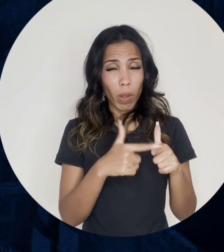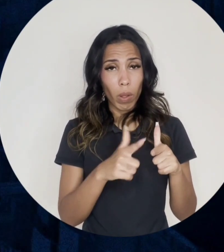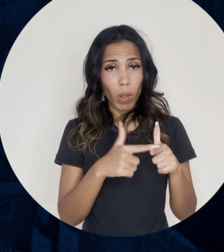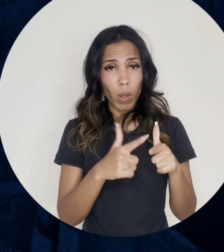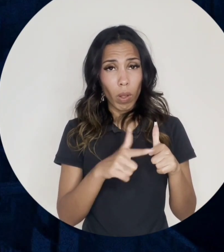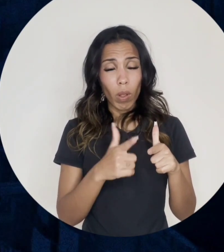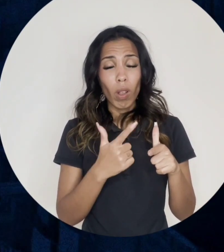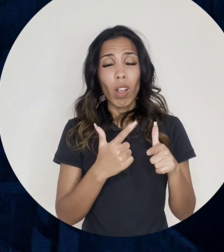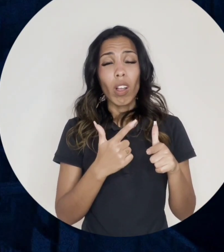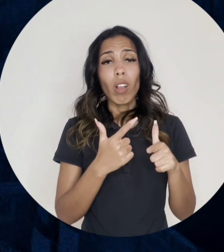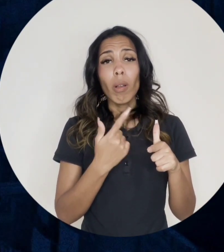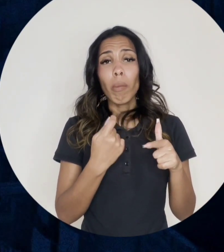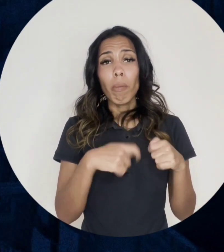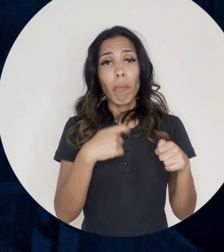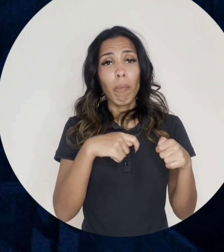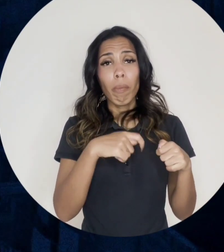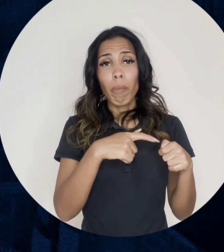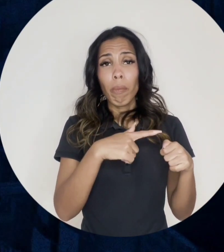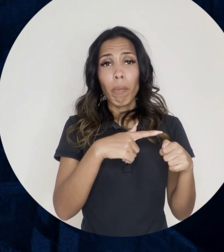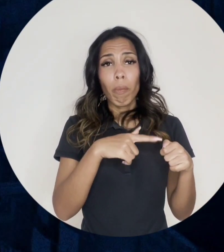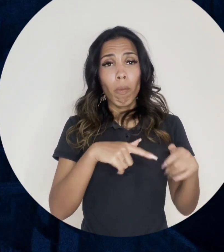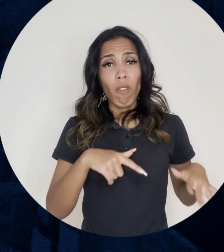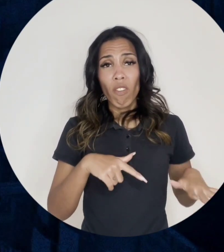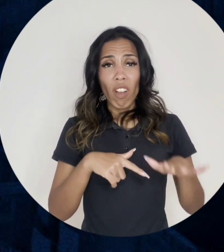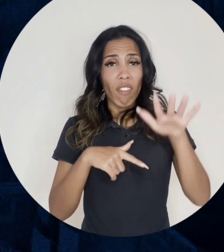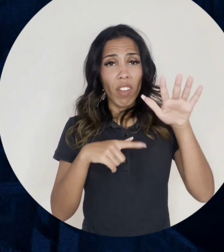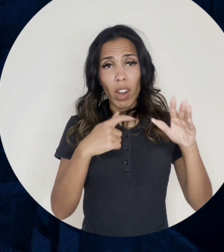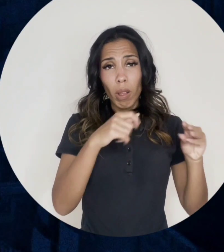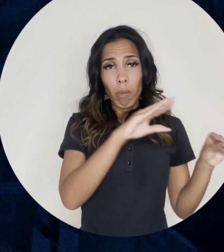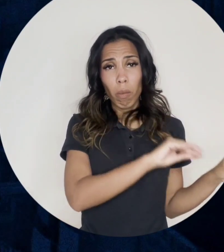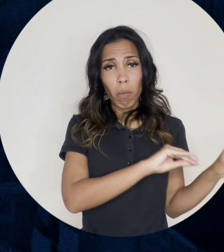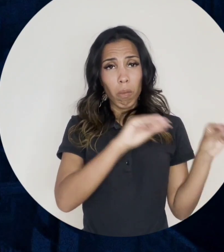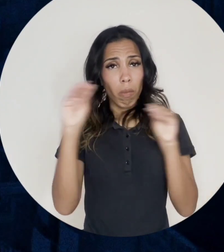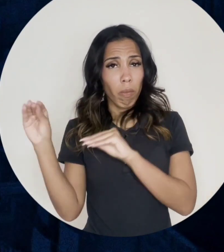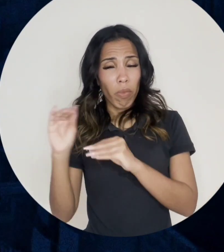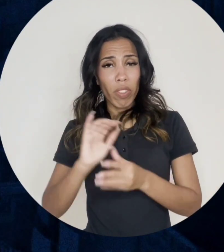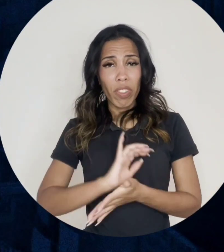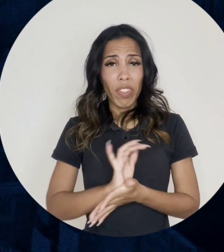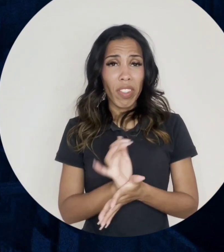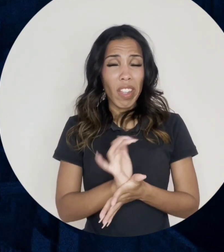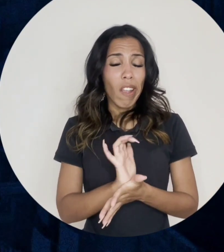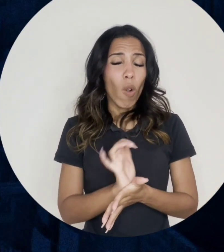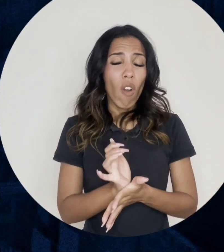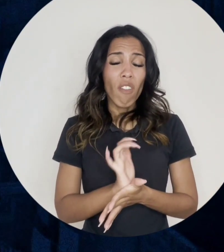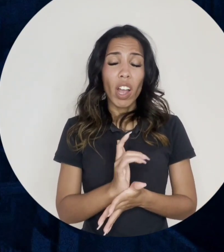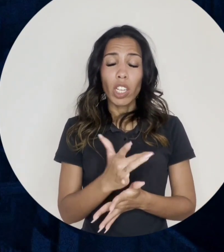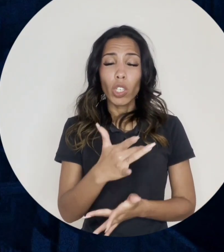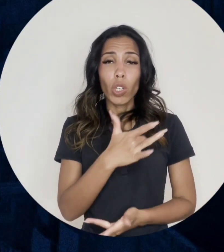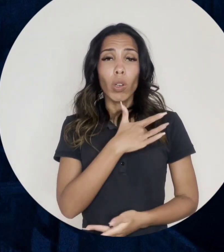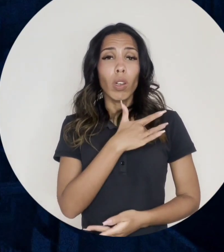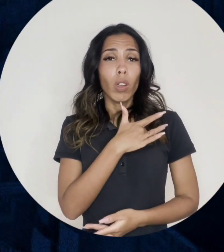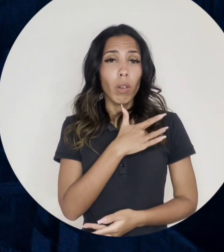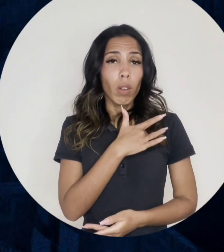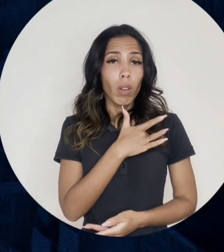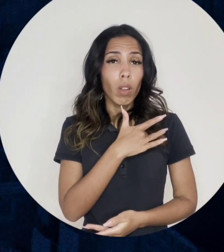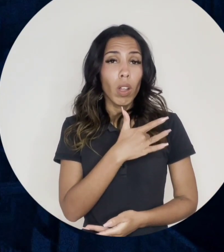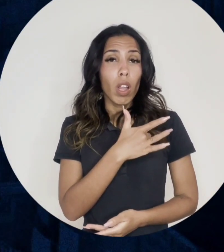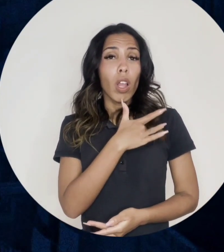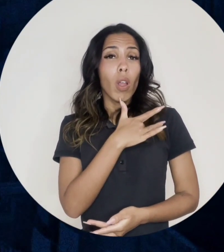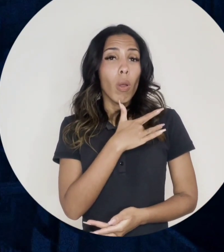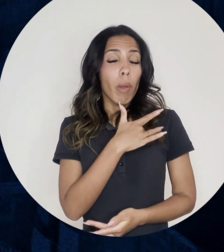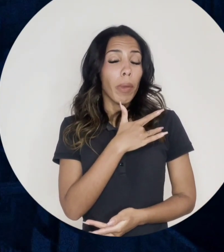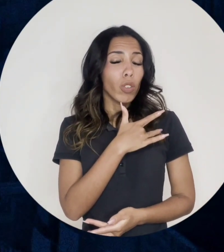nascido. Saí do morro, achei covarde, eu me apaixonei por uma mulher chamada